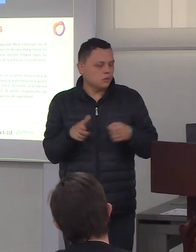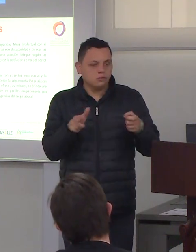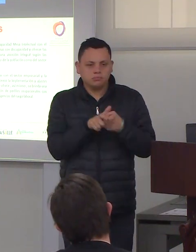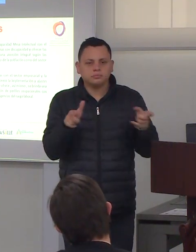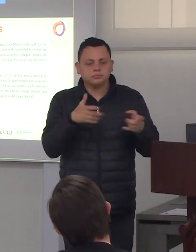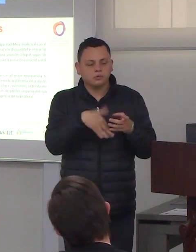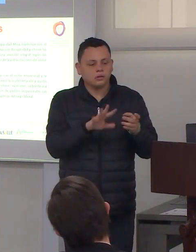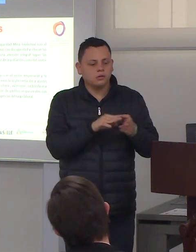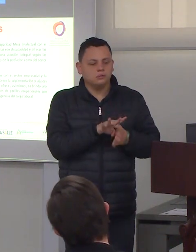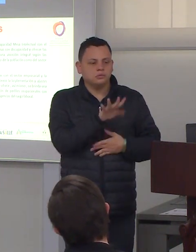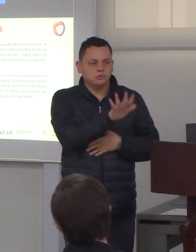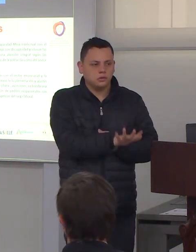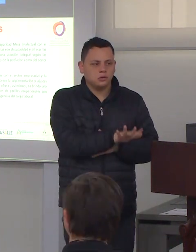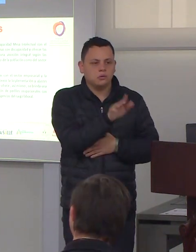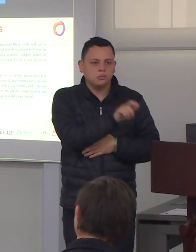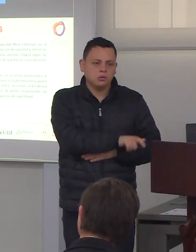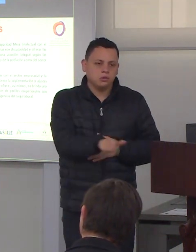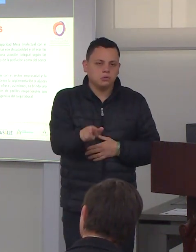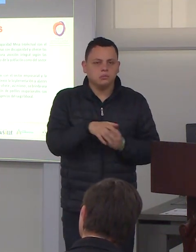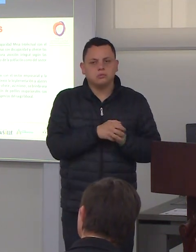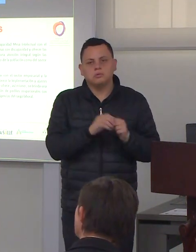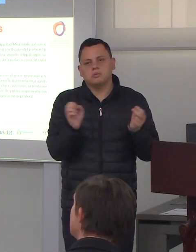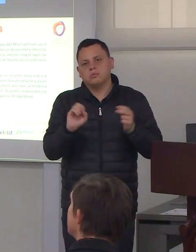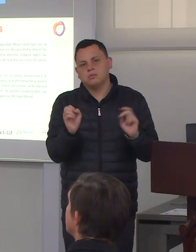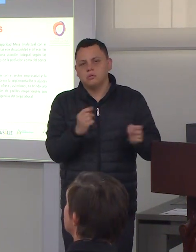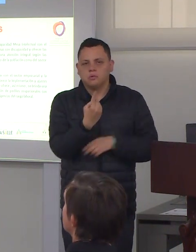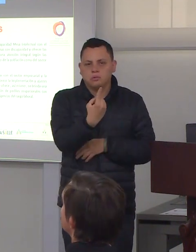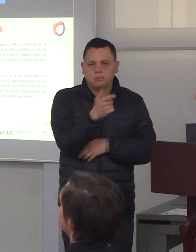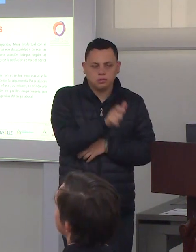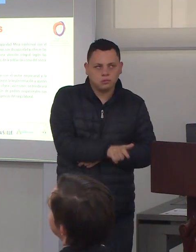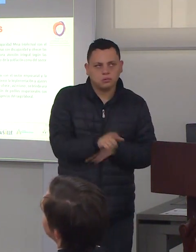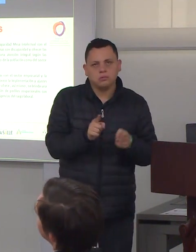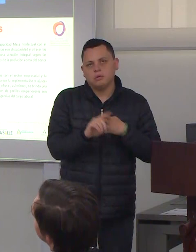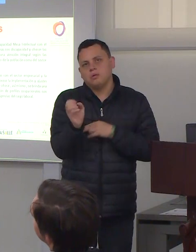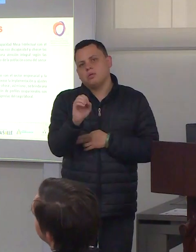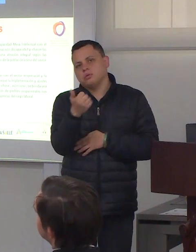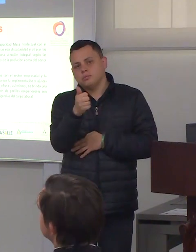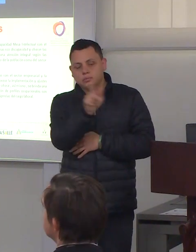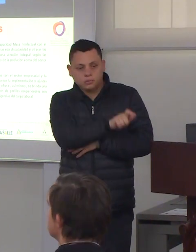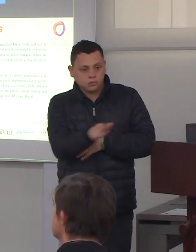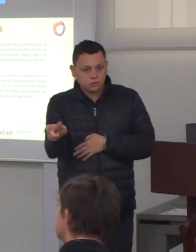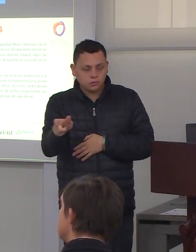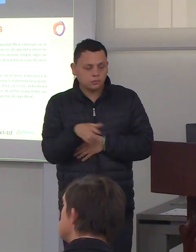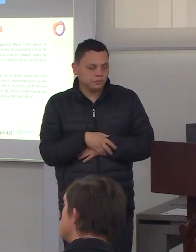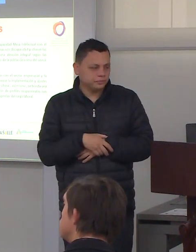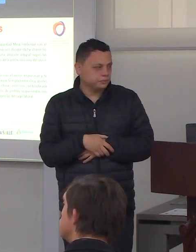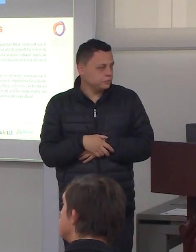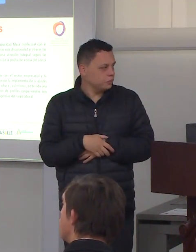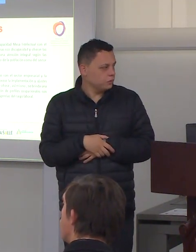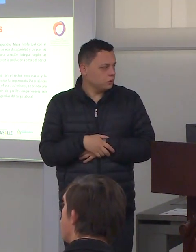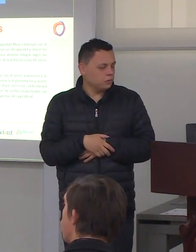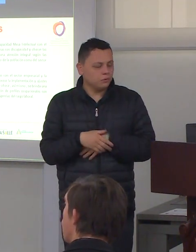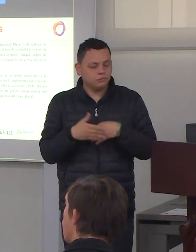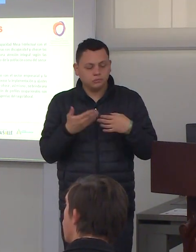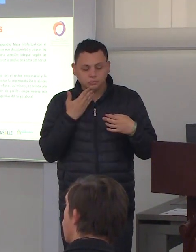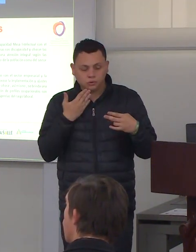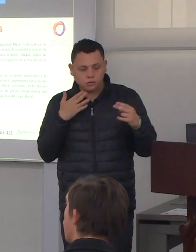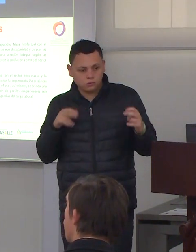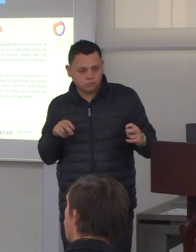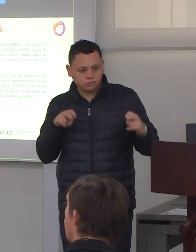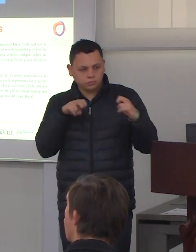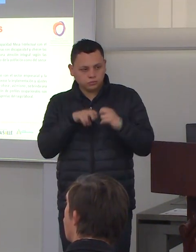instituciones tienen solo cinco personas o una o diez, pero cuando nos logramos sentar e